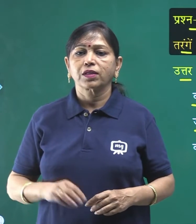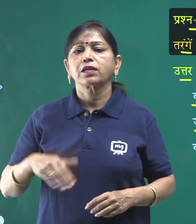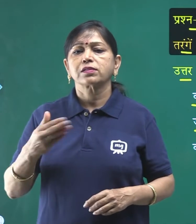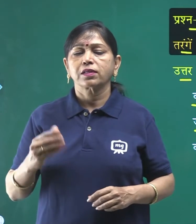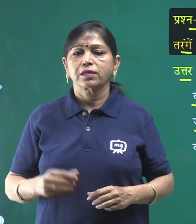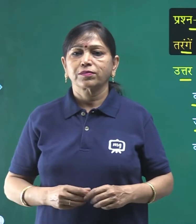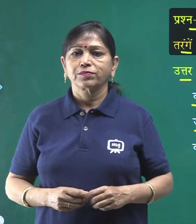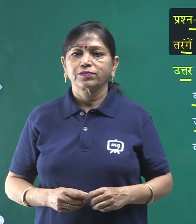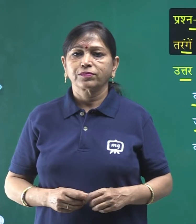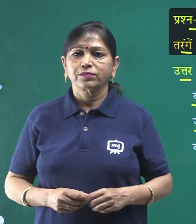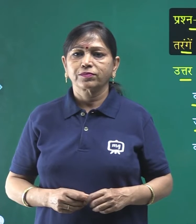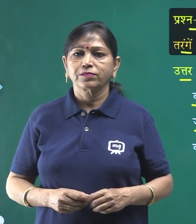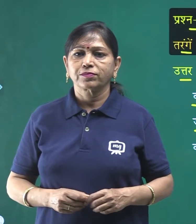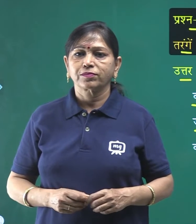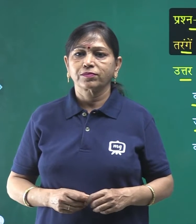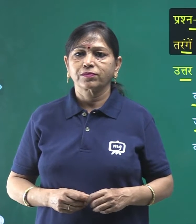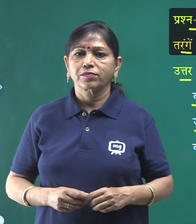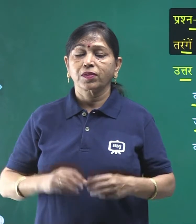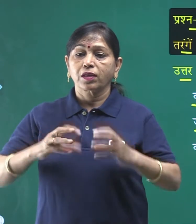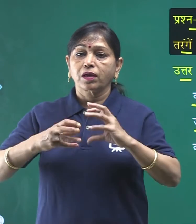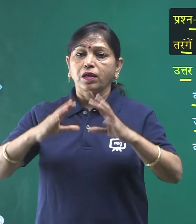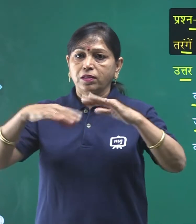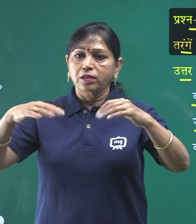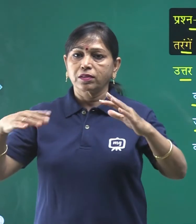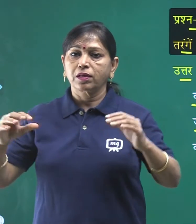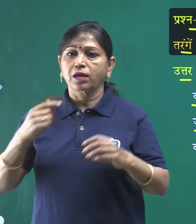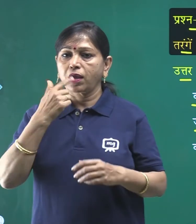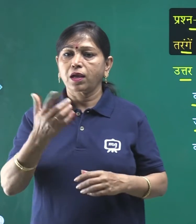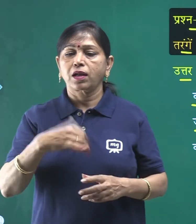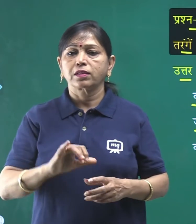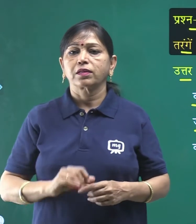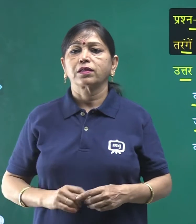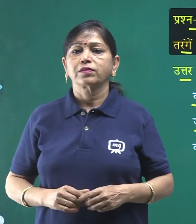इसलिए यांत्रिक तरंगे कहलाती है।